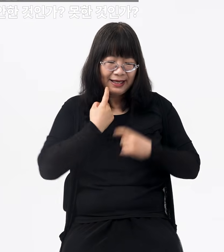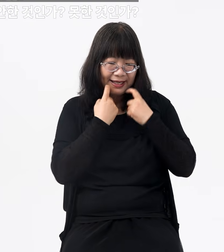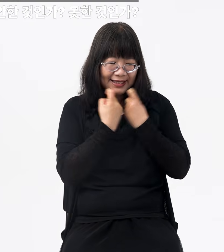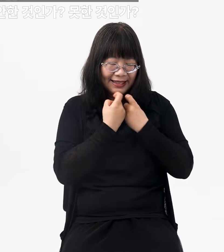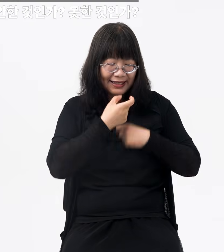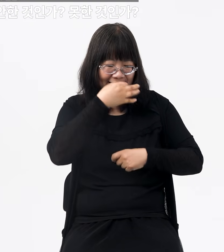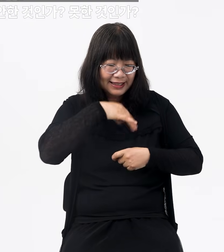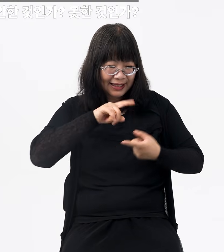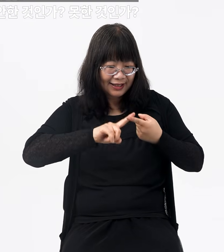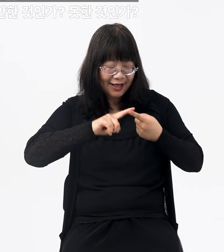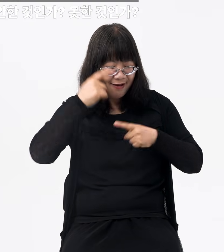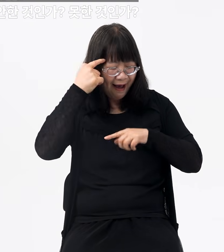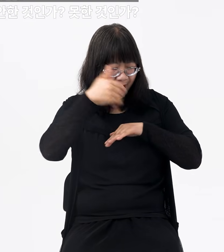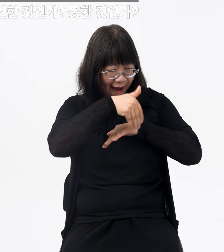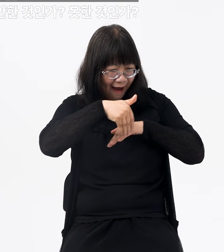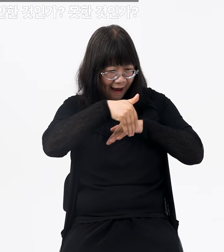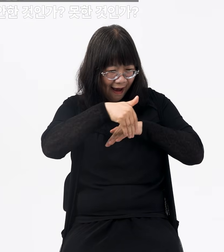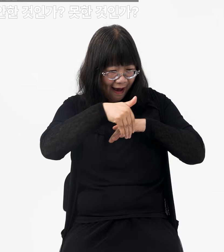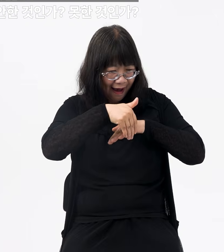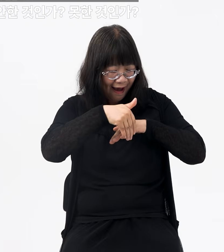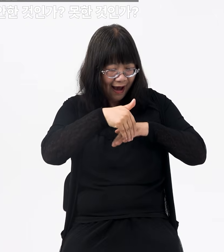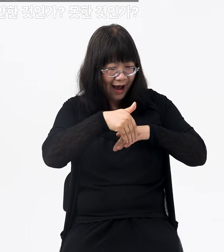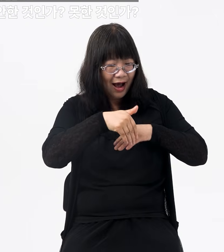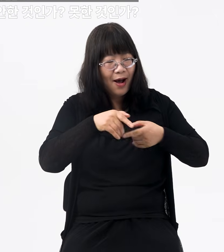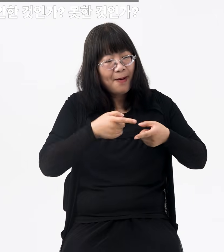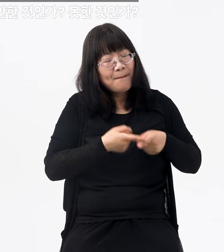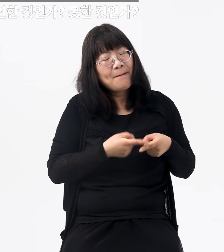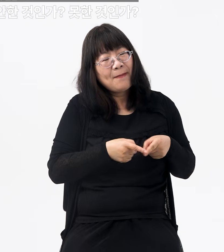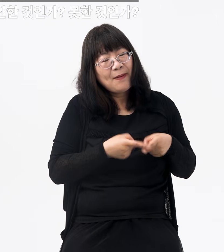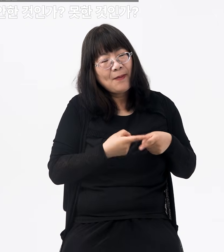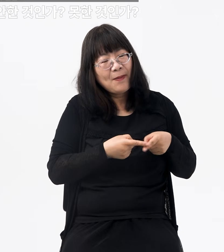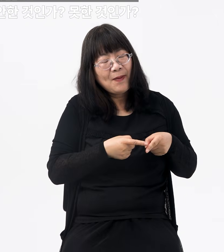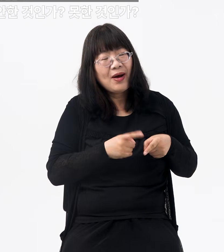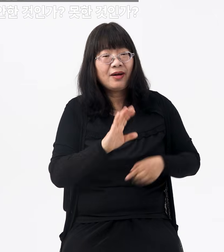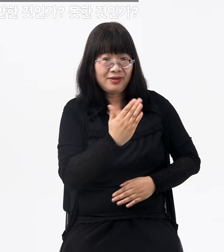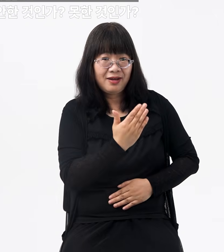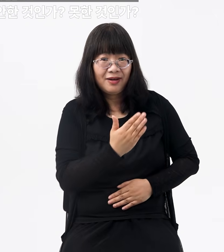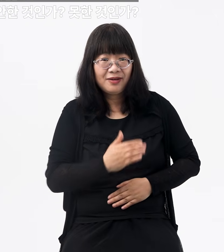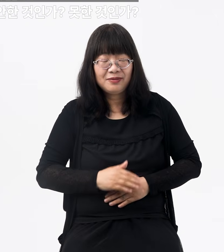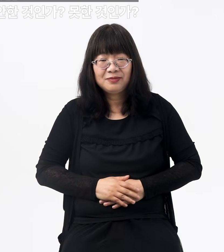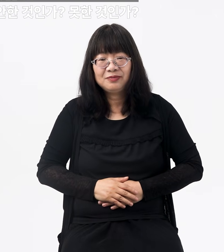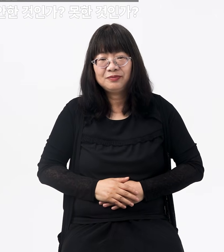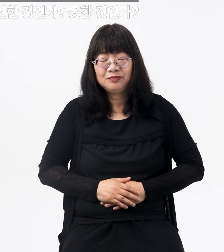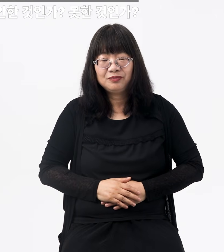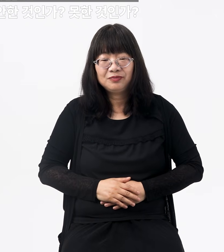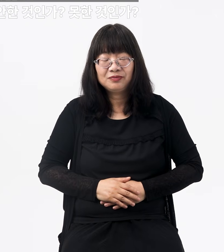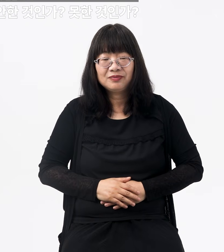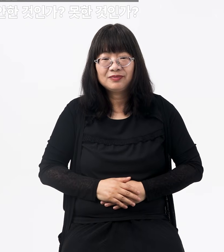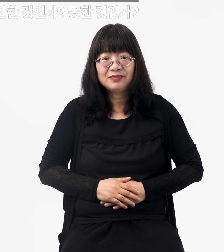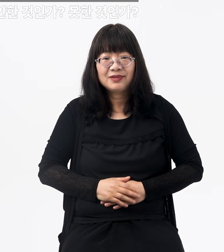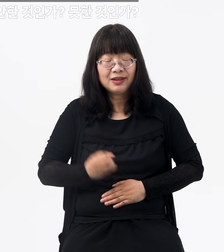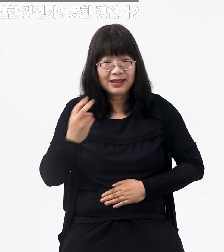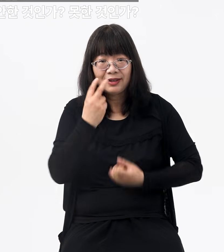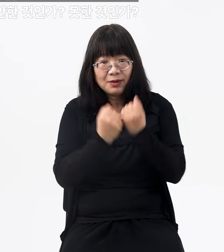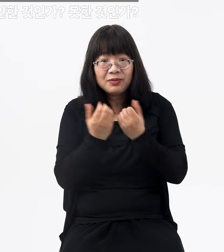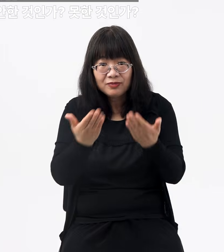그러니까 여러분, 성경에서 가나안 정복이라는 싸움은 땅을 뺏으라는 말이 아니에요.